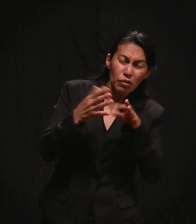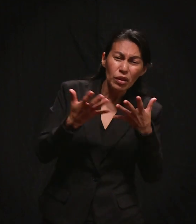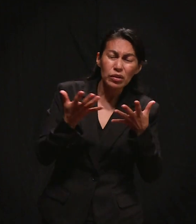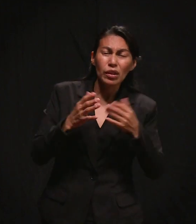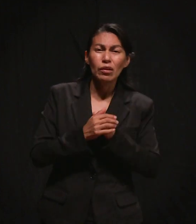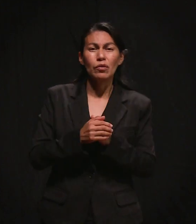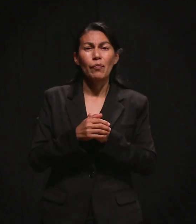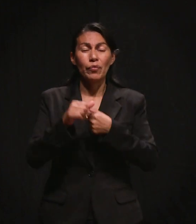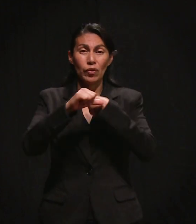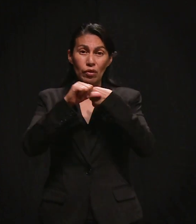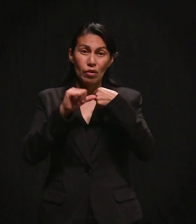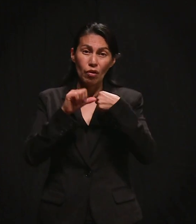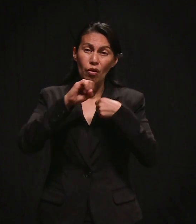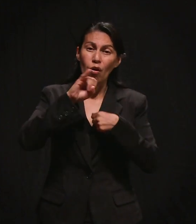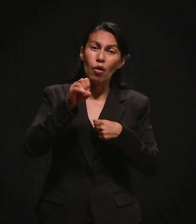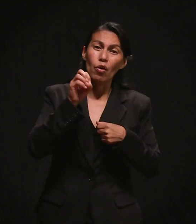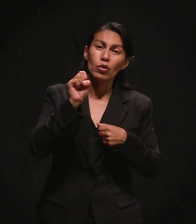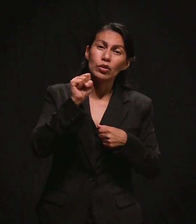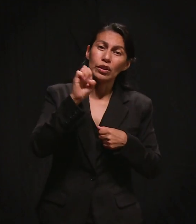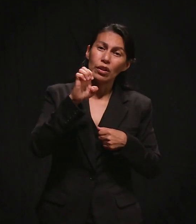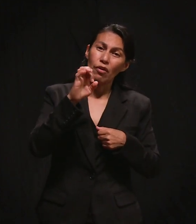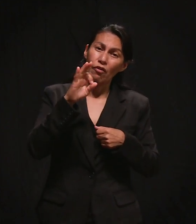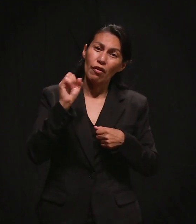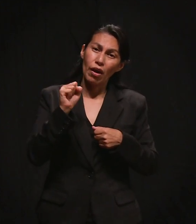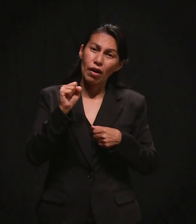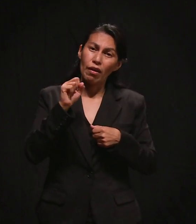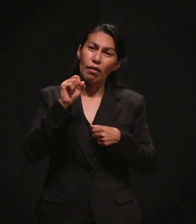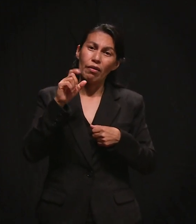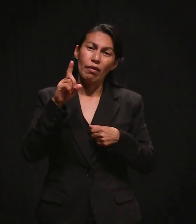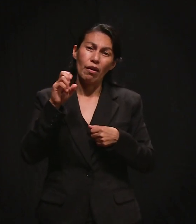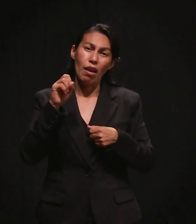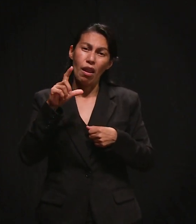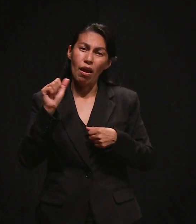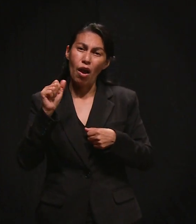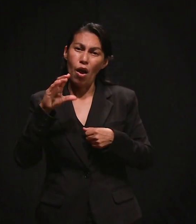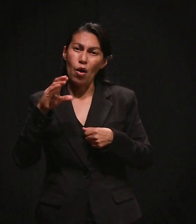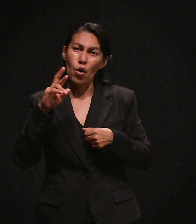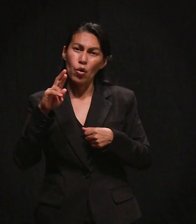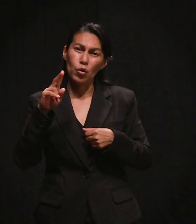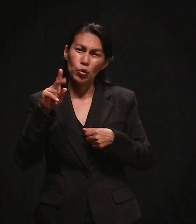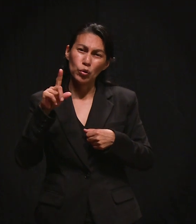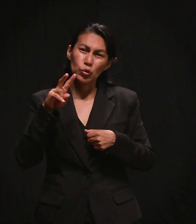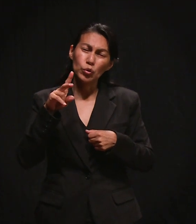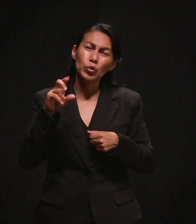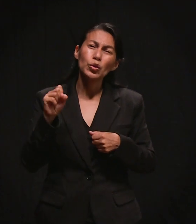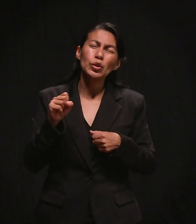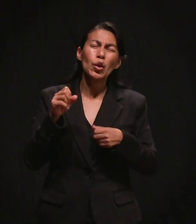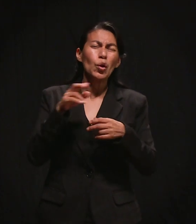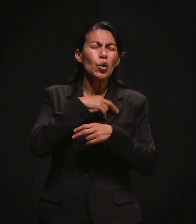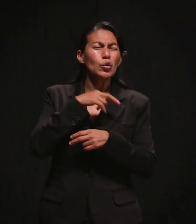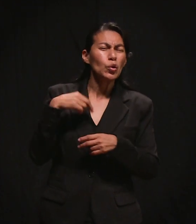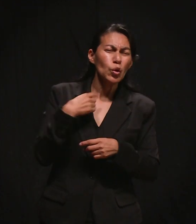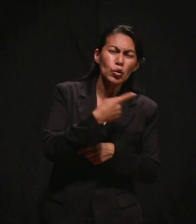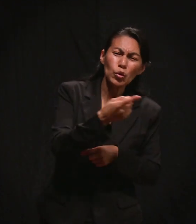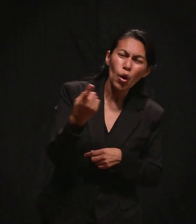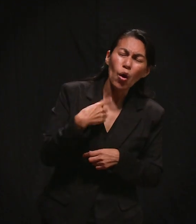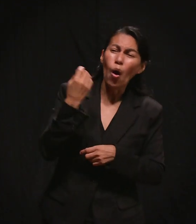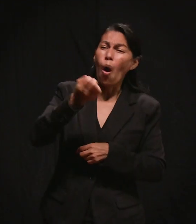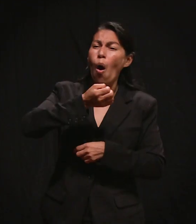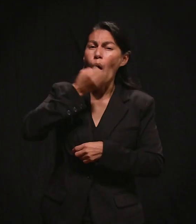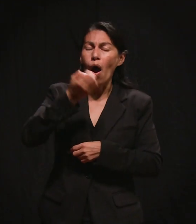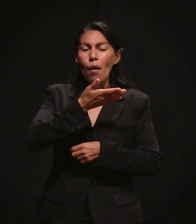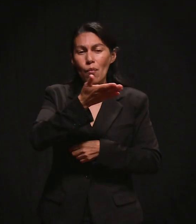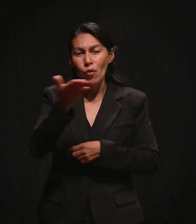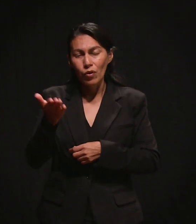la cirugía de Josefa de la Cruz Valencia. Estaremos unidos en oración contigo, Magnolia. No